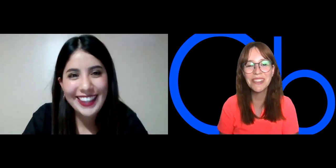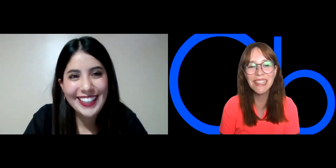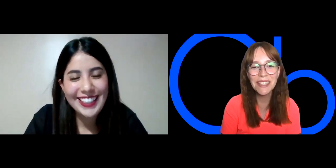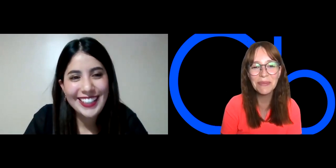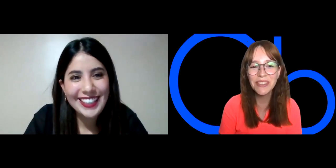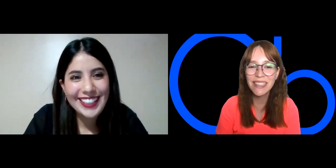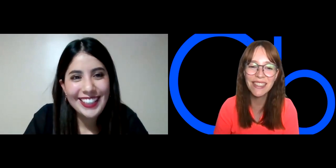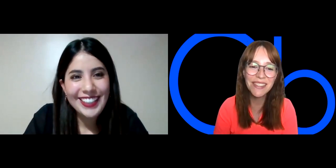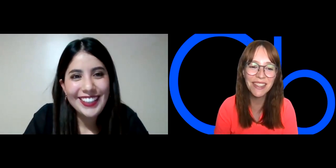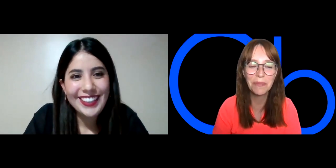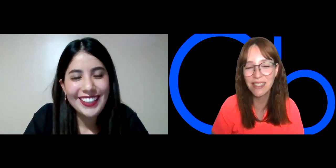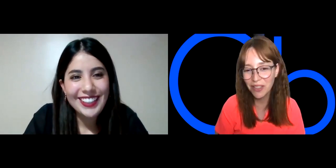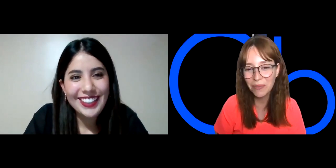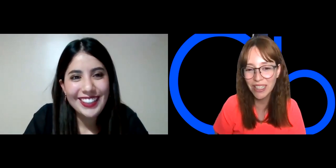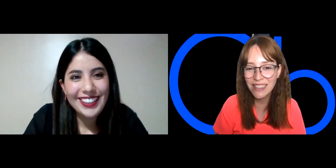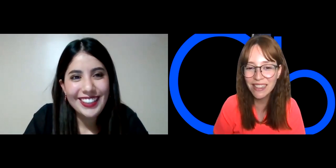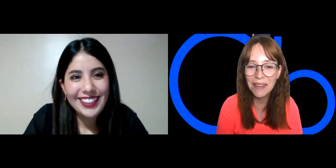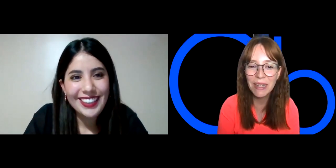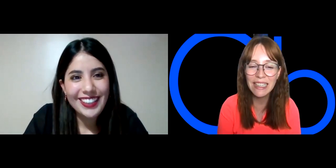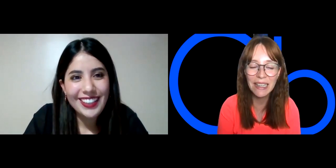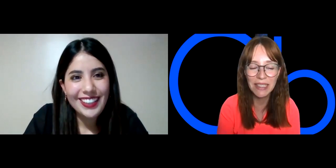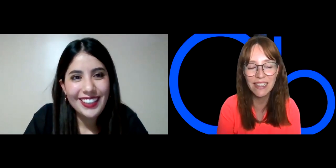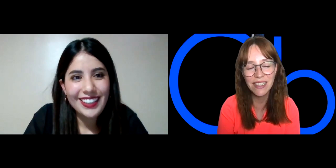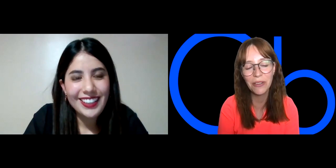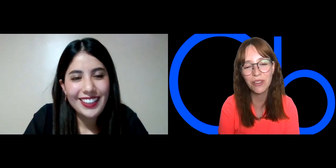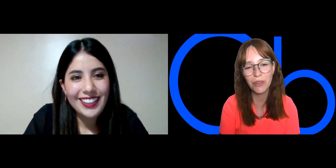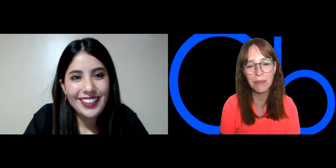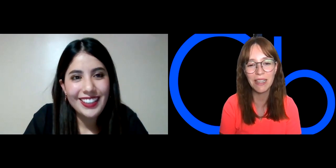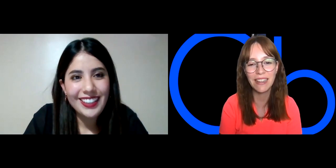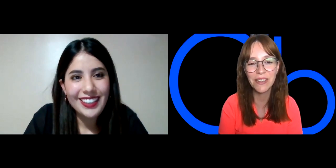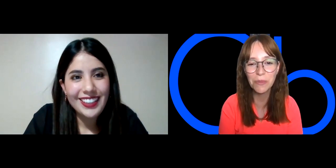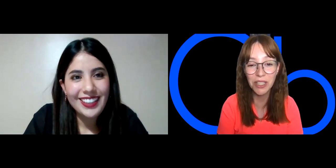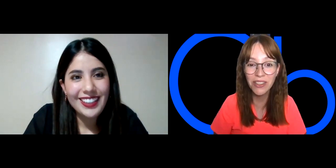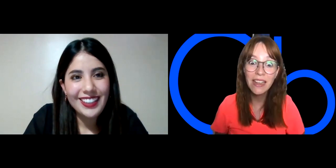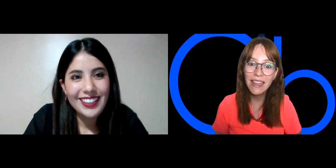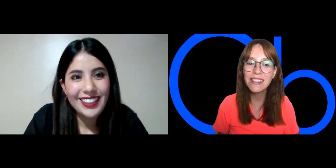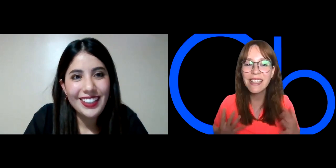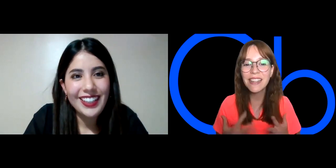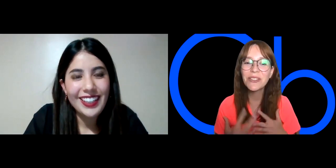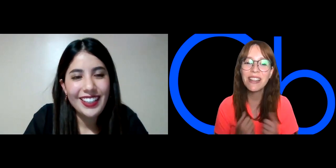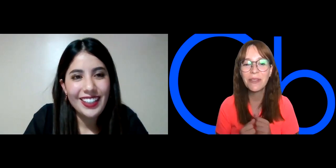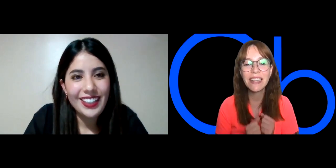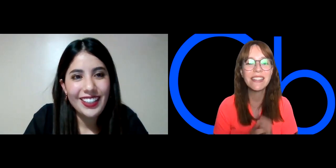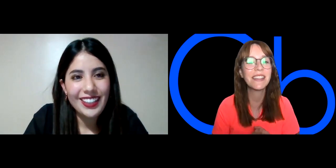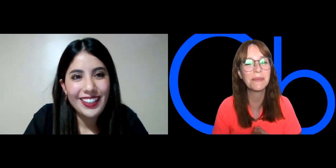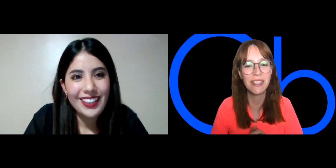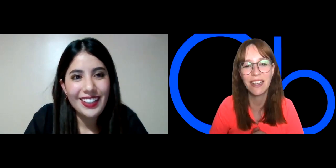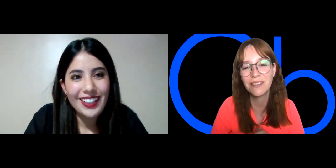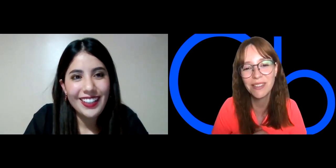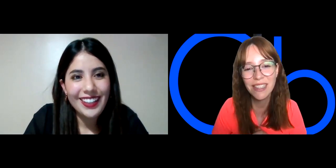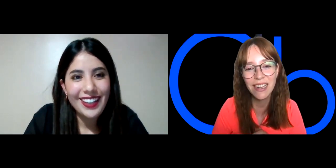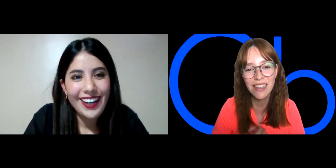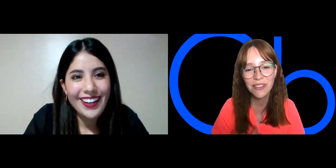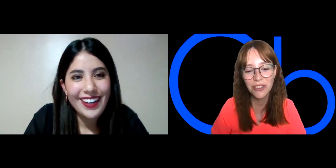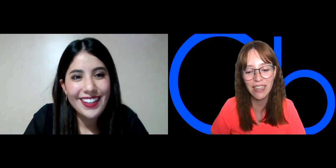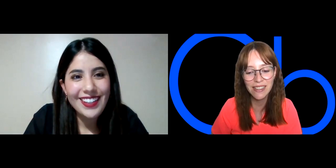mucho tu tiempo y no sé, tu pasión por este tema y que vinieras aquí a Odontoblog a platicarnos un poquito y a enseñarnos el lenguaje de señas mexicano.